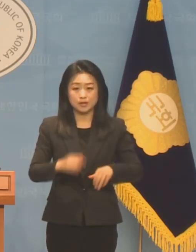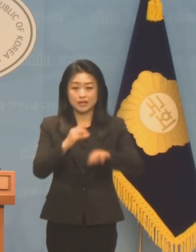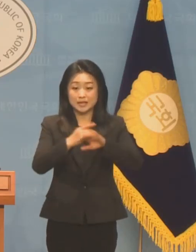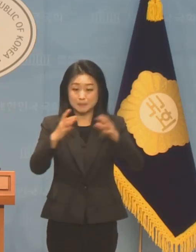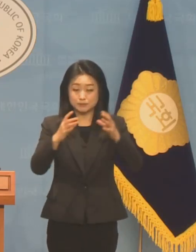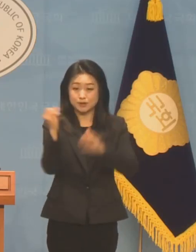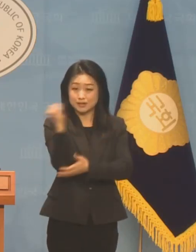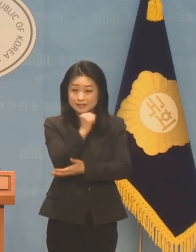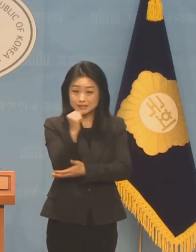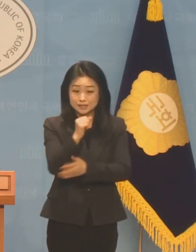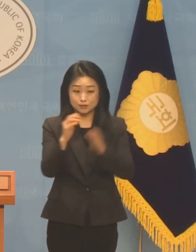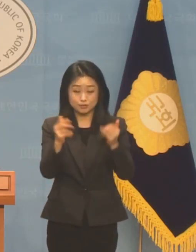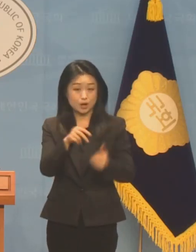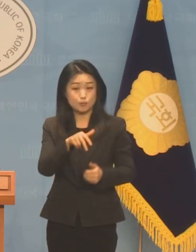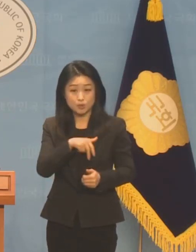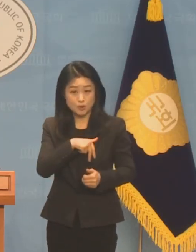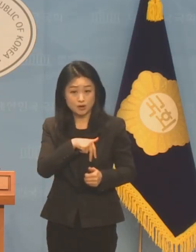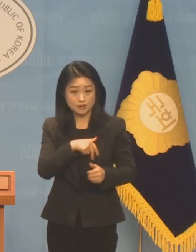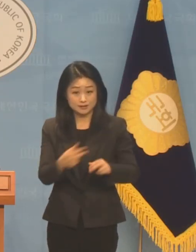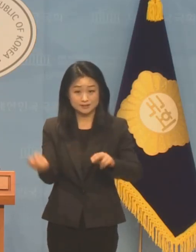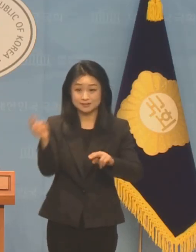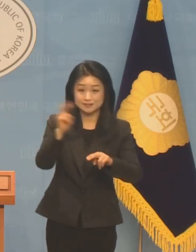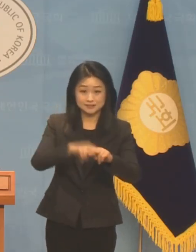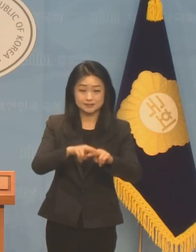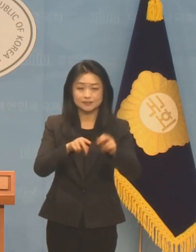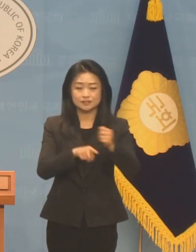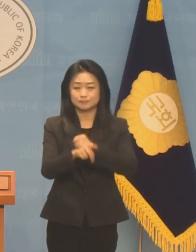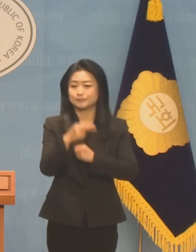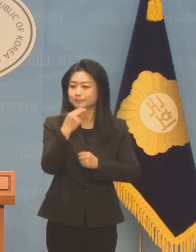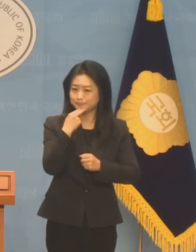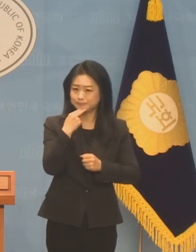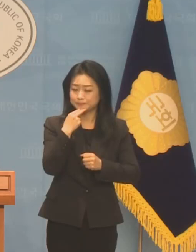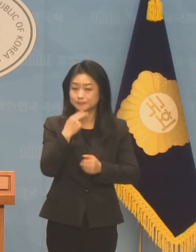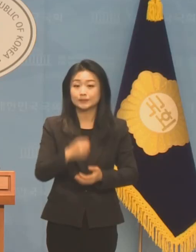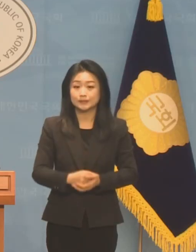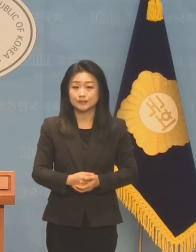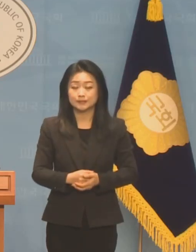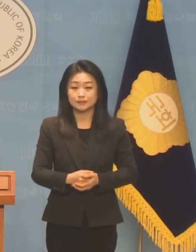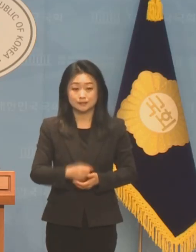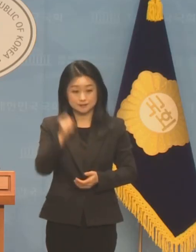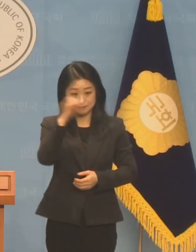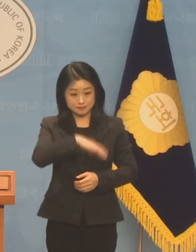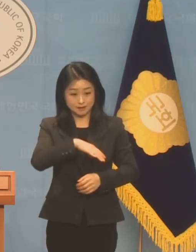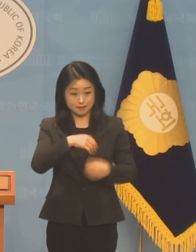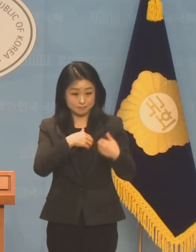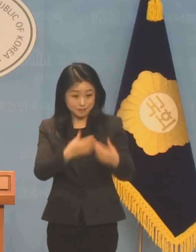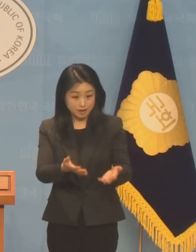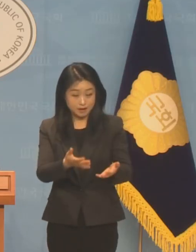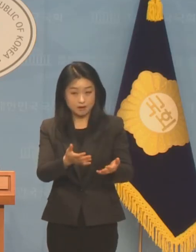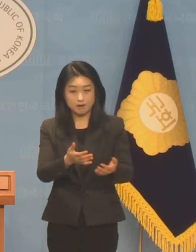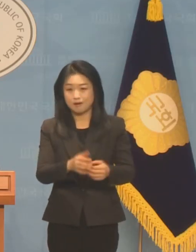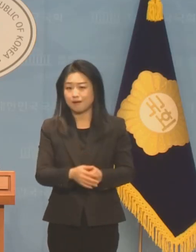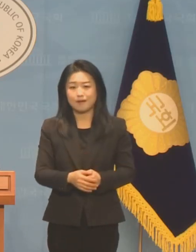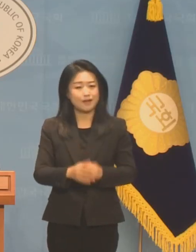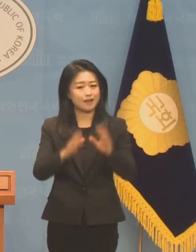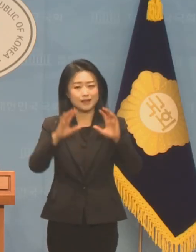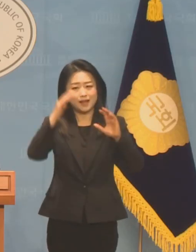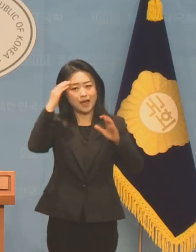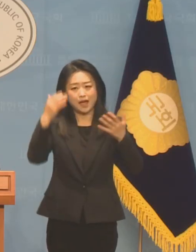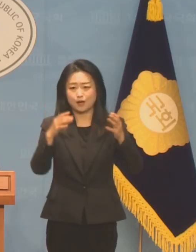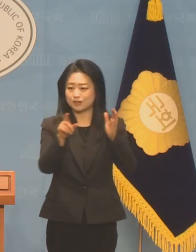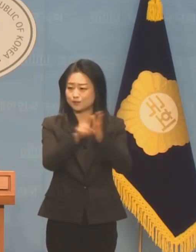하는 국회의원이 그 자리에 남아있다면 국회의 권위는 물론 대한민국 전체의 위신과